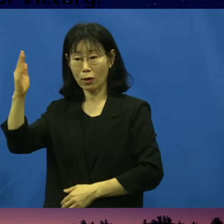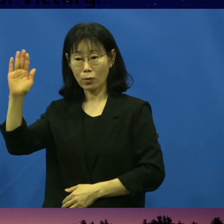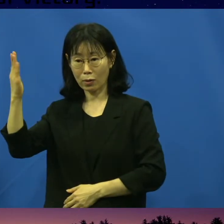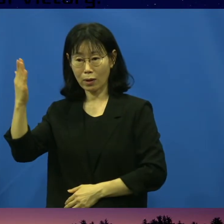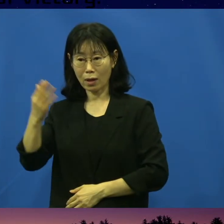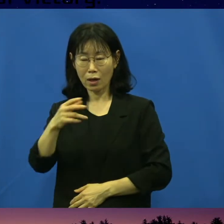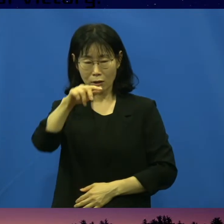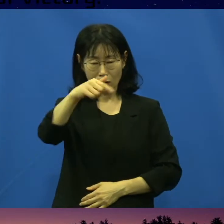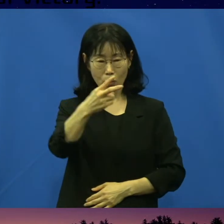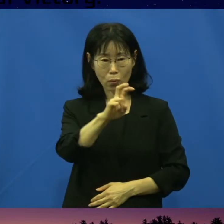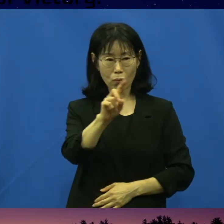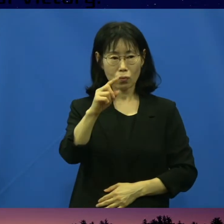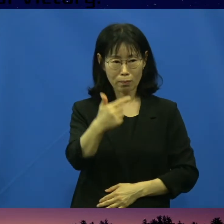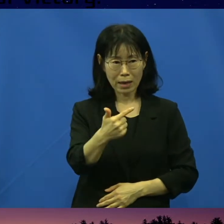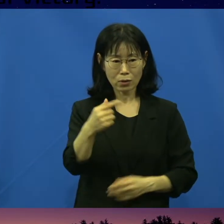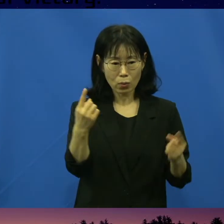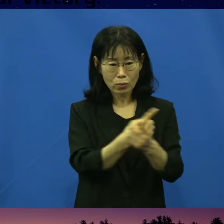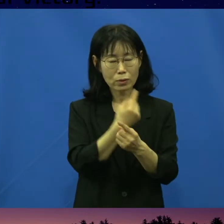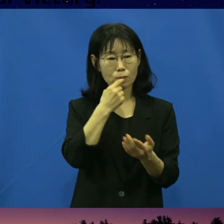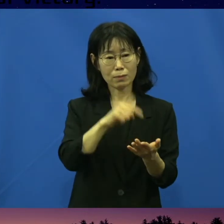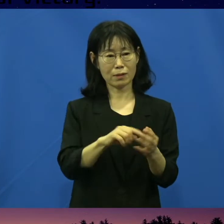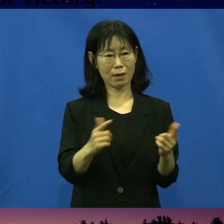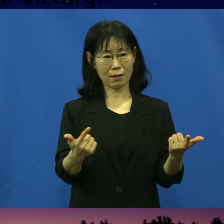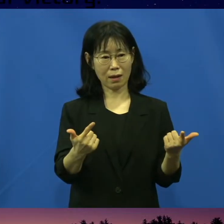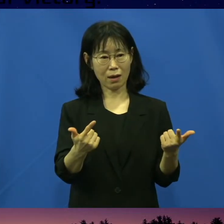그래서 어쩌면 이 엘리사는